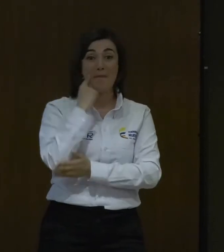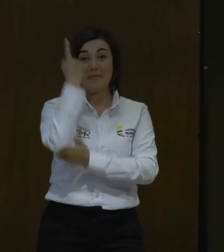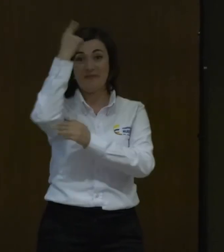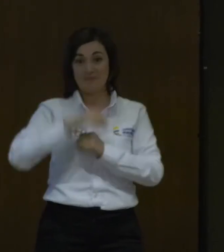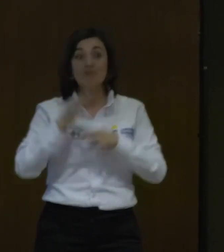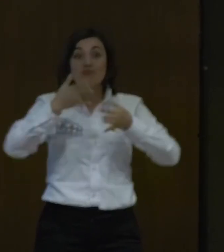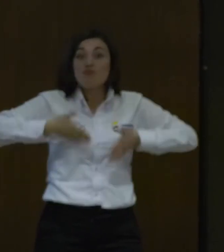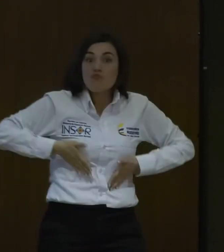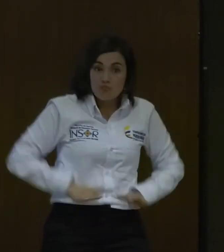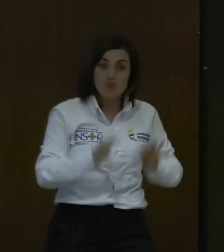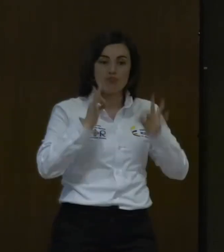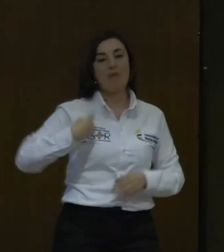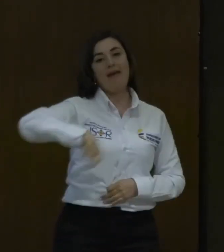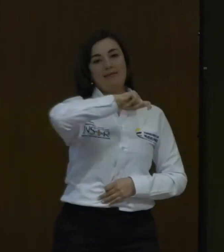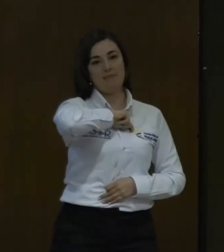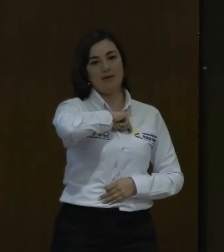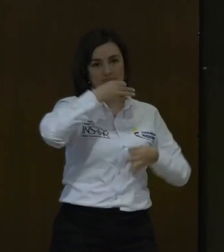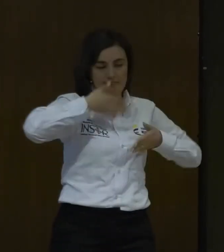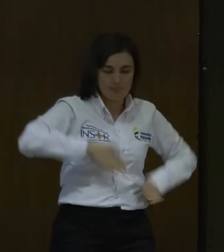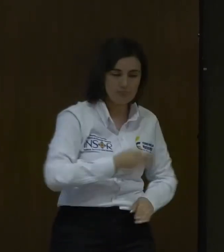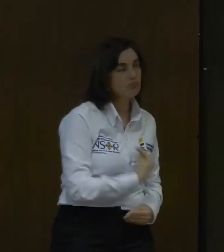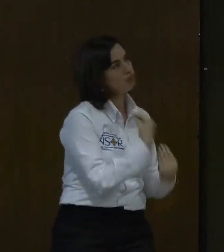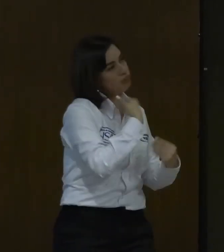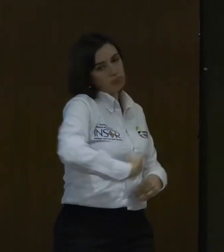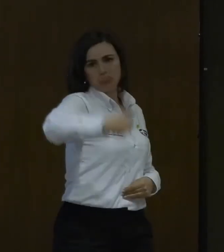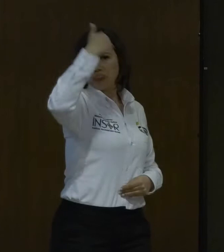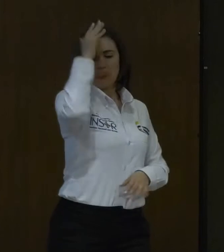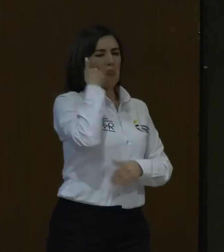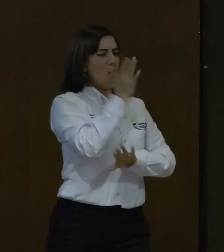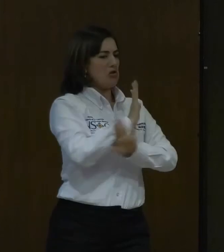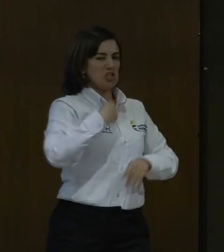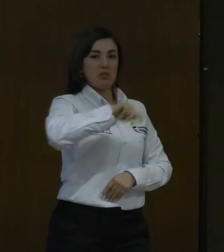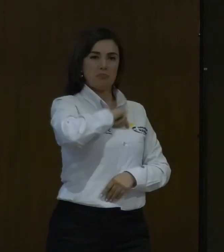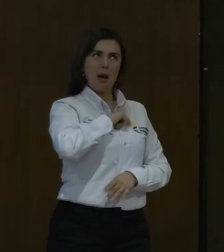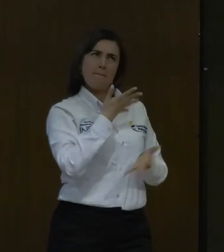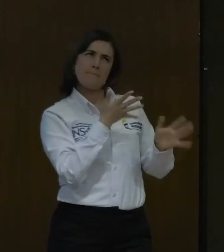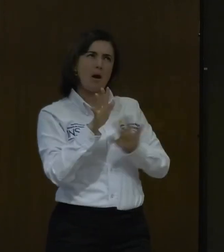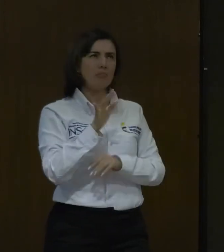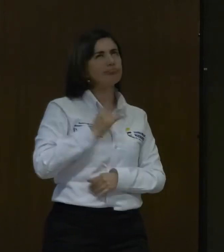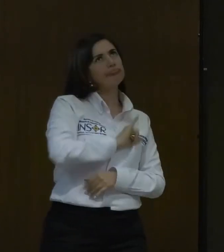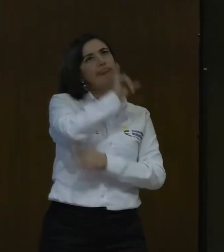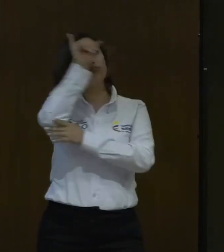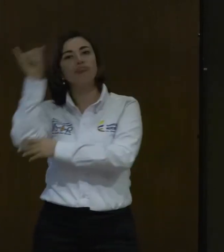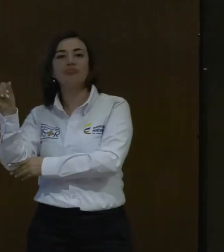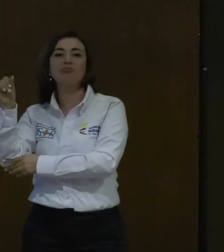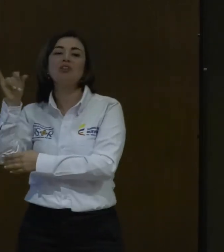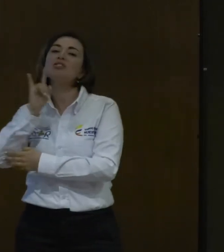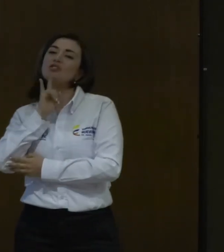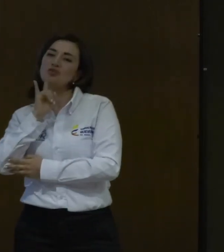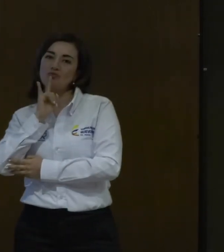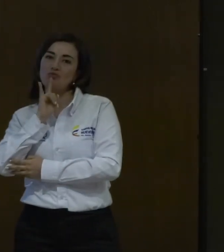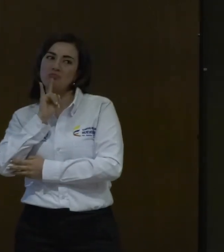soy nacida y criada en España, pero llevo ya más años viviendo en Estados Unidos de